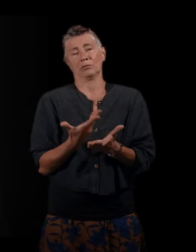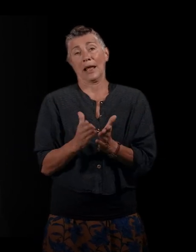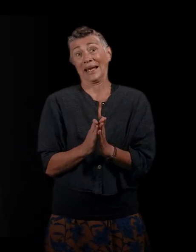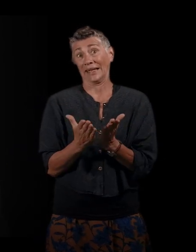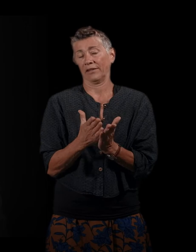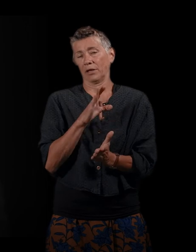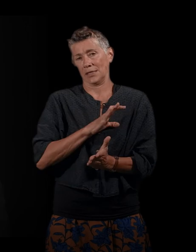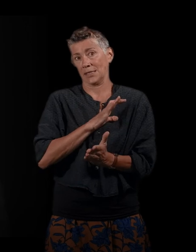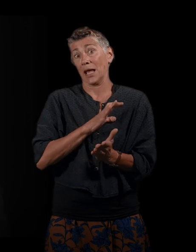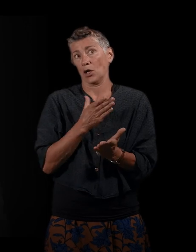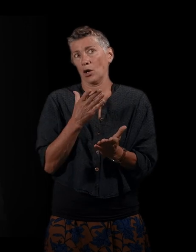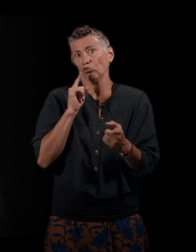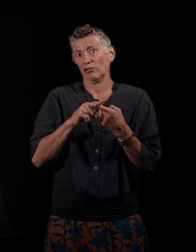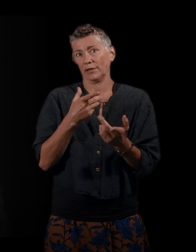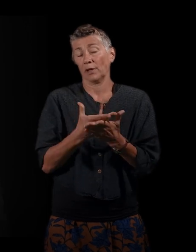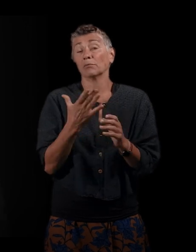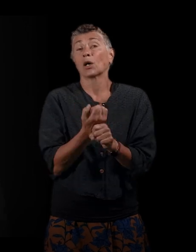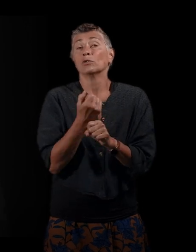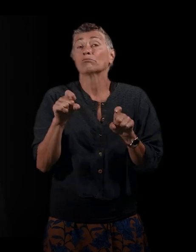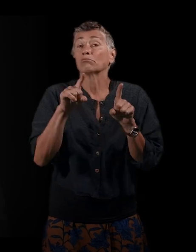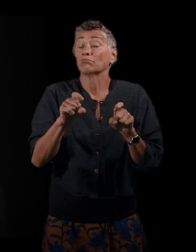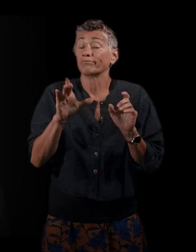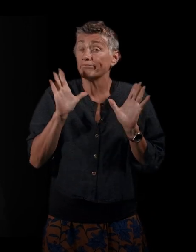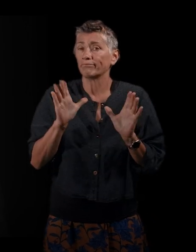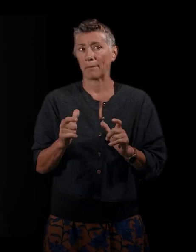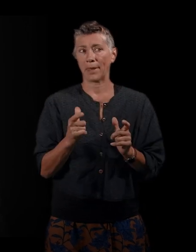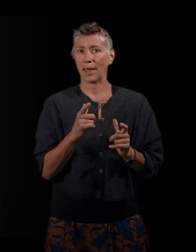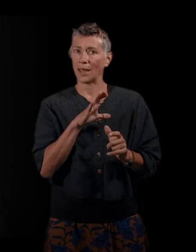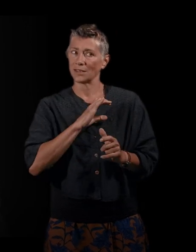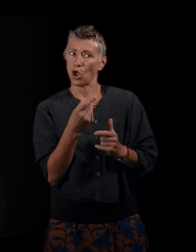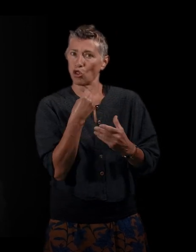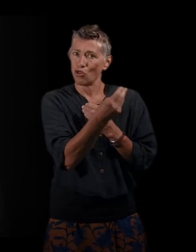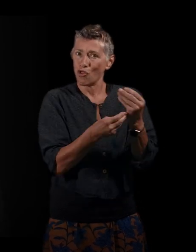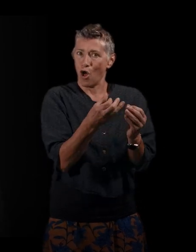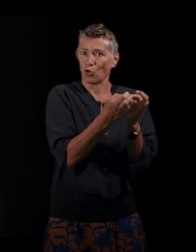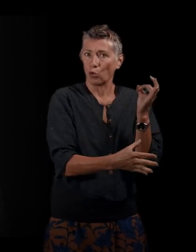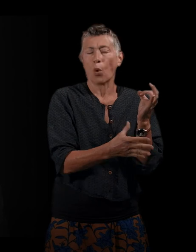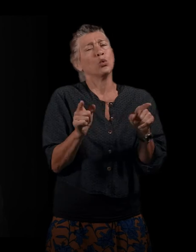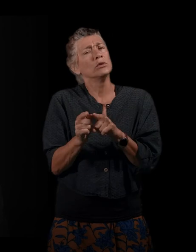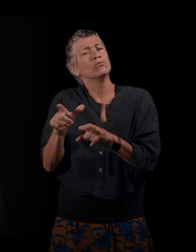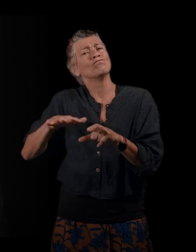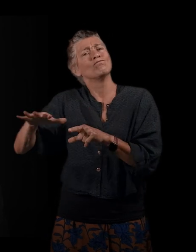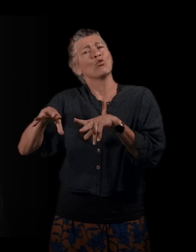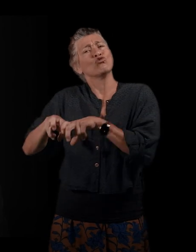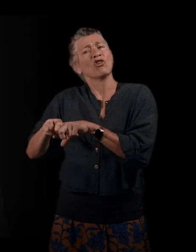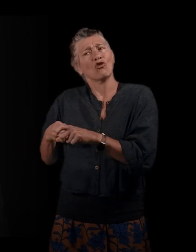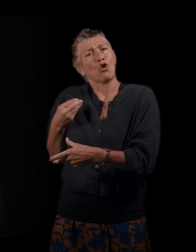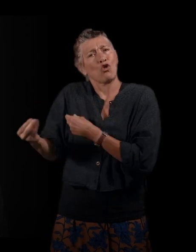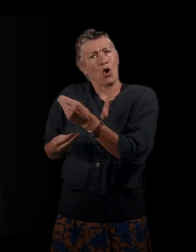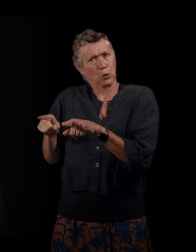essaye en tout cas d'apporter des réponses, pas seulement à mes pères, à mes collègues, effectivement, mais à apporter des choses à un public